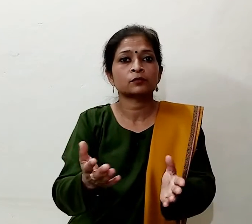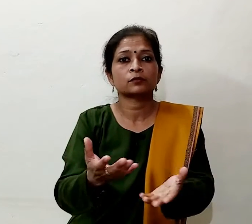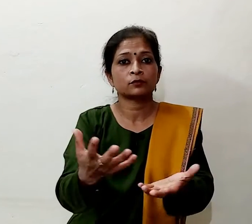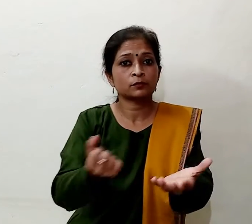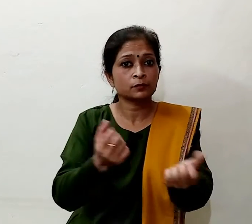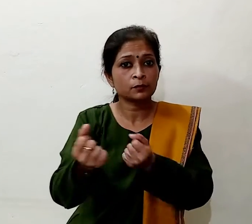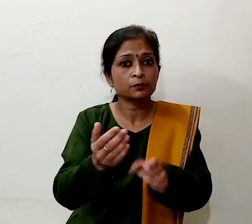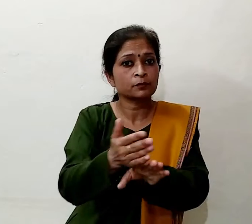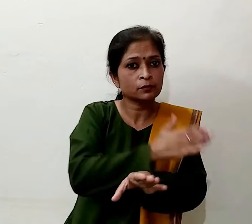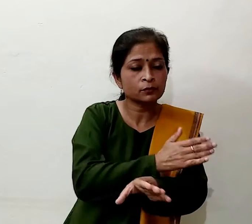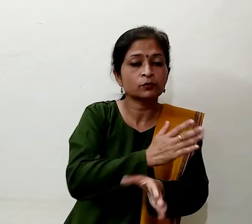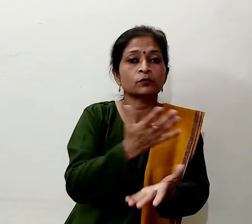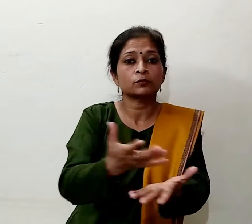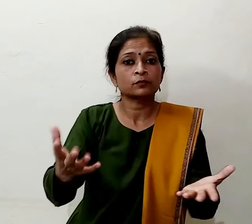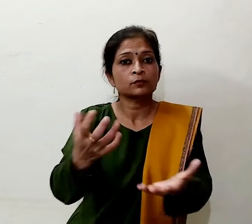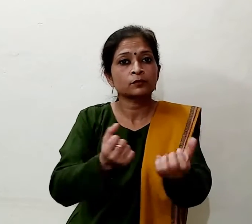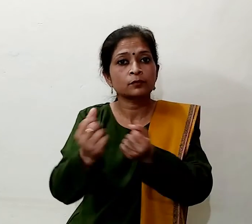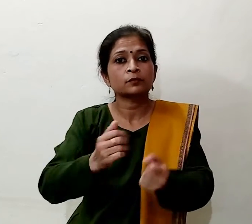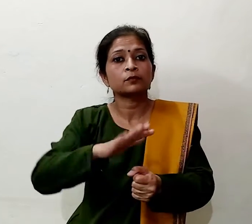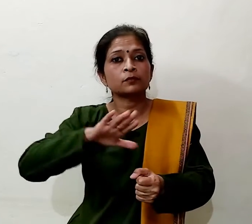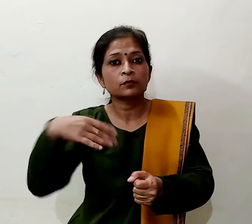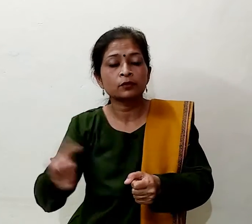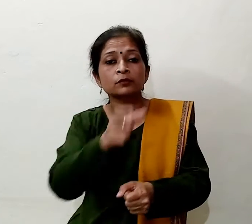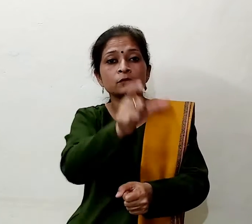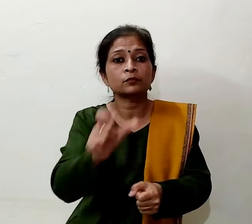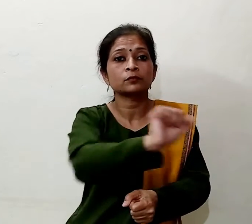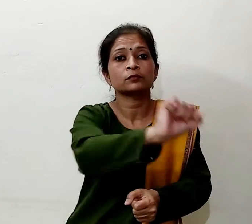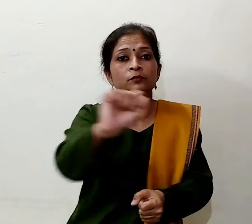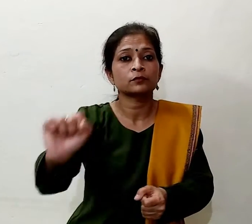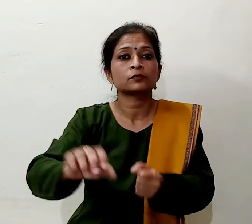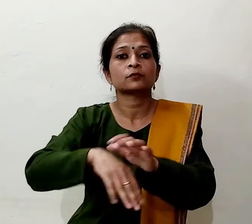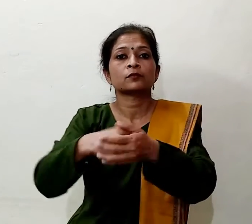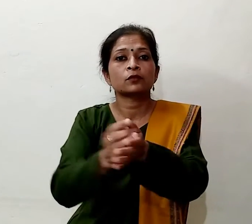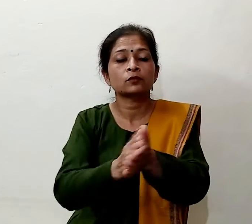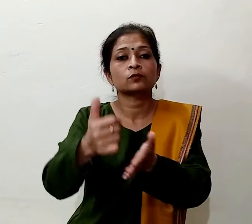खरीदने के पस्चात ग्राहक के हाथों को सैनेटाइज करने की व्यवस्था